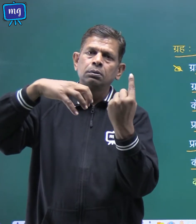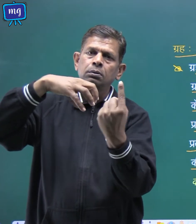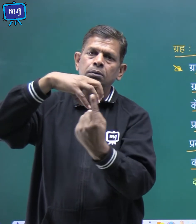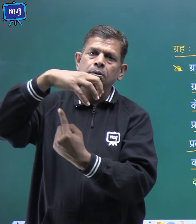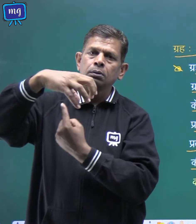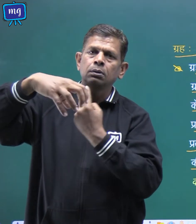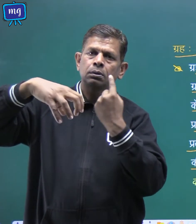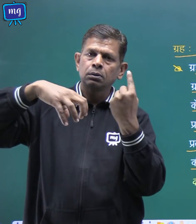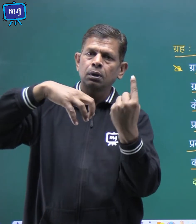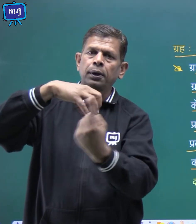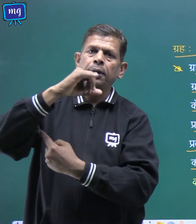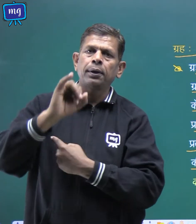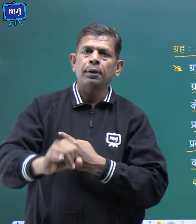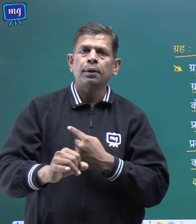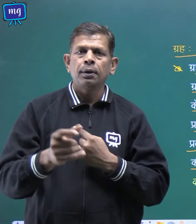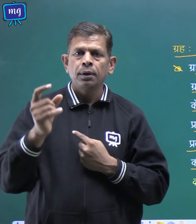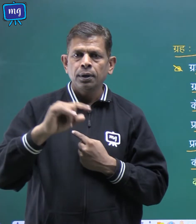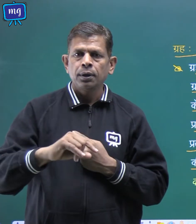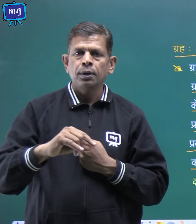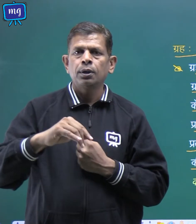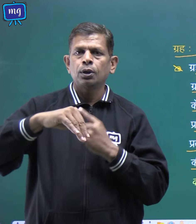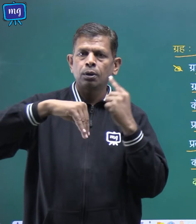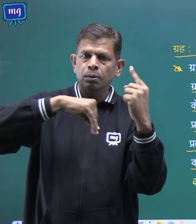करता है। इस पथ को